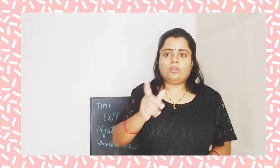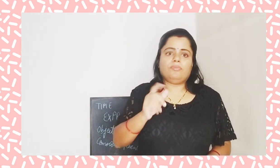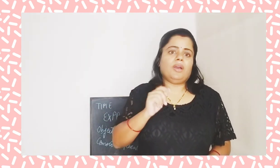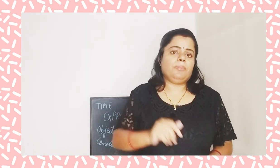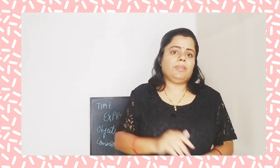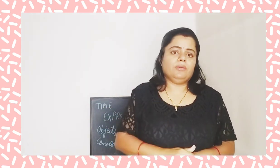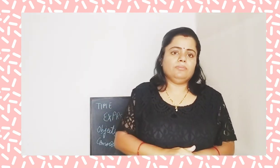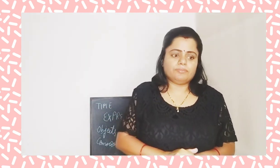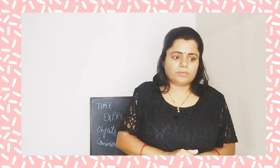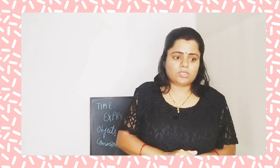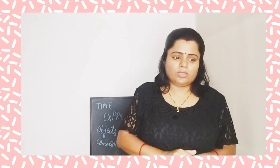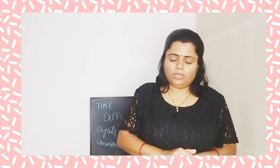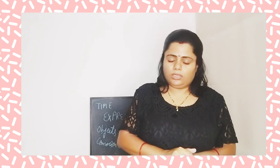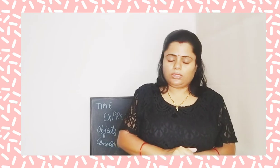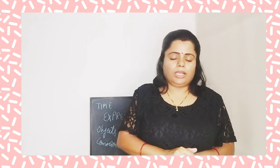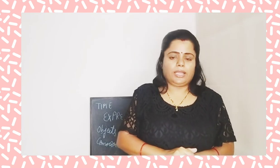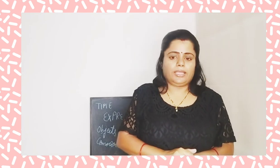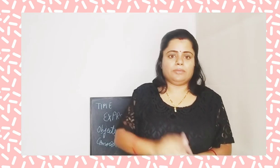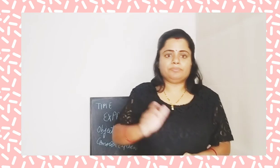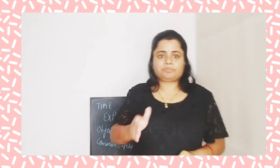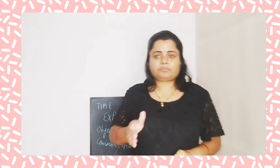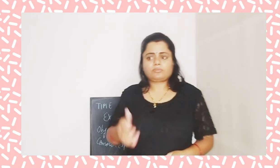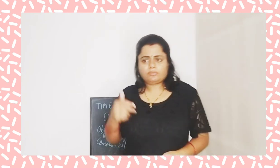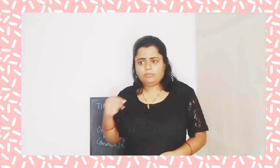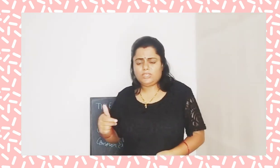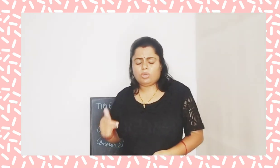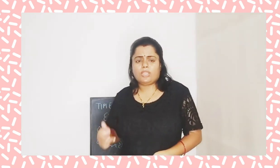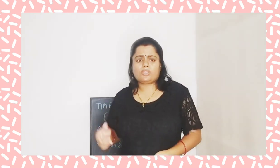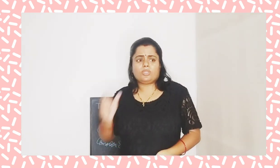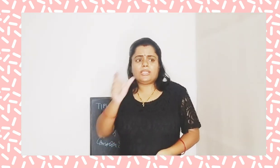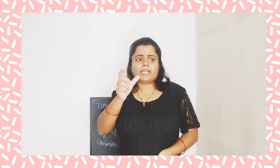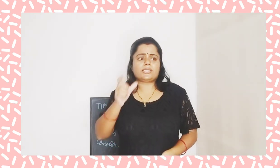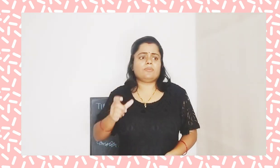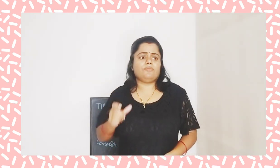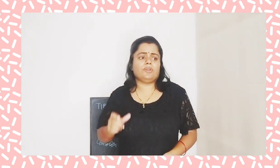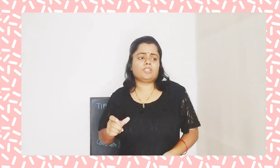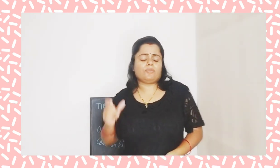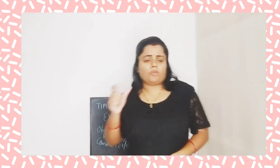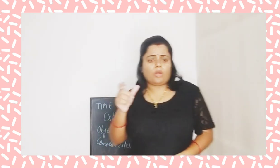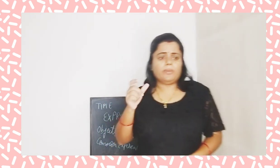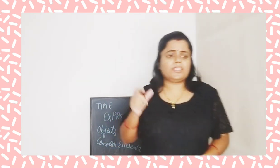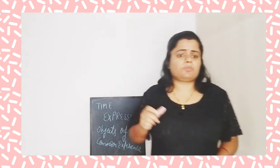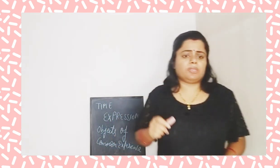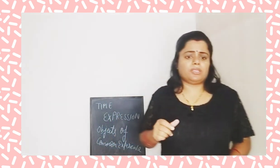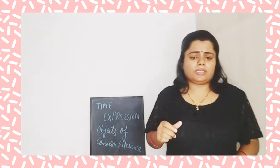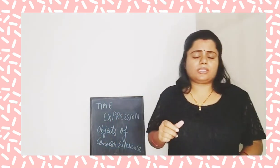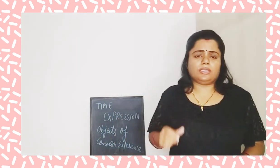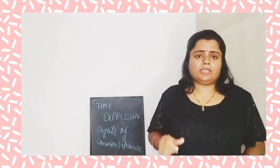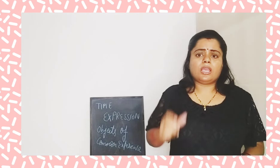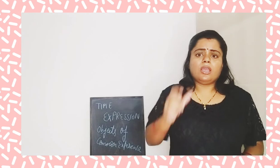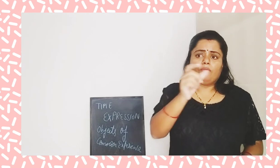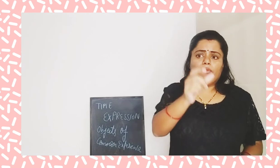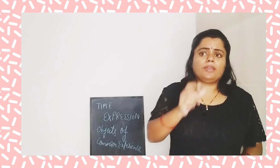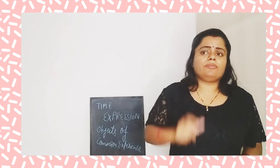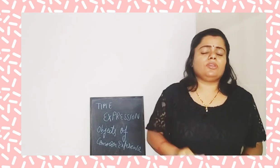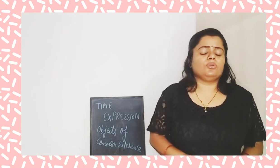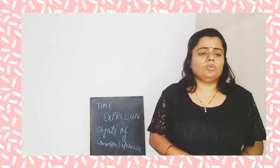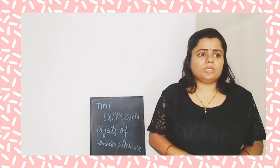वहाँ पे हम द लगाएंगे. ओके, सो दीज आर सम वर्ड्स ऑफ कॉमन एक्सपीरियंसेस वेयर वी यूज